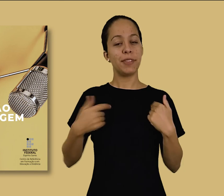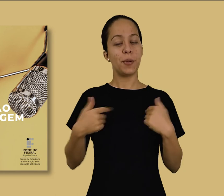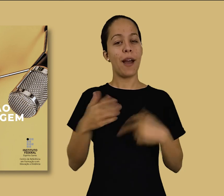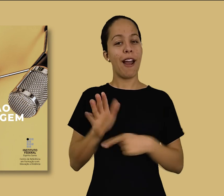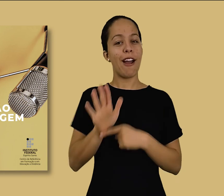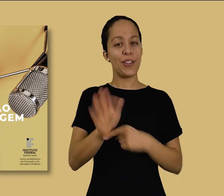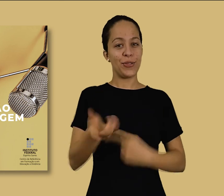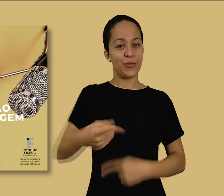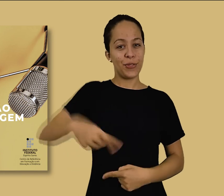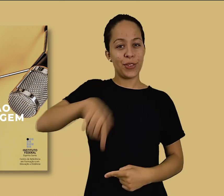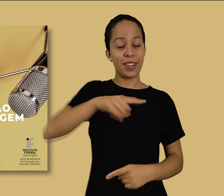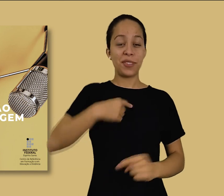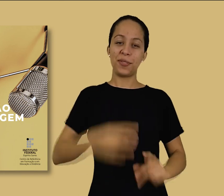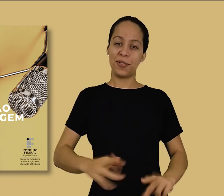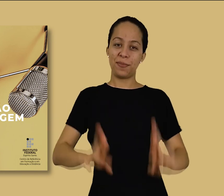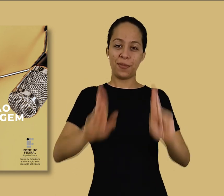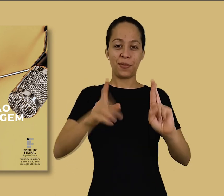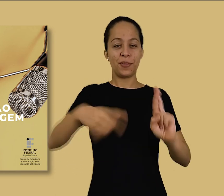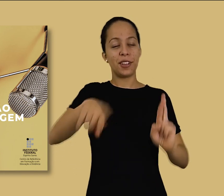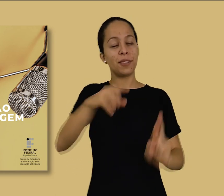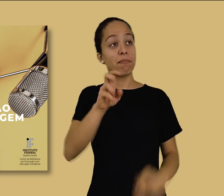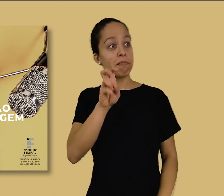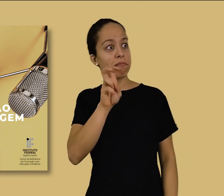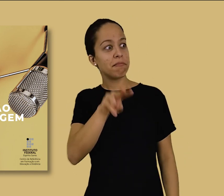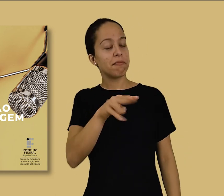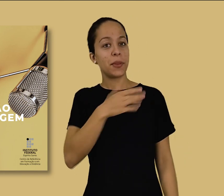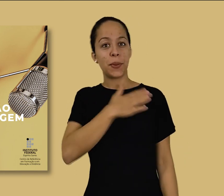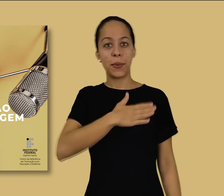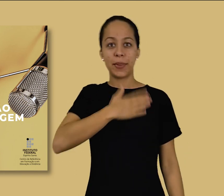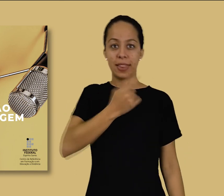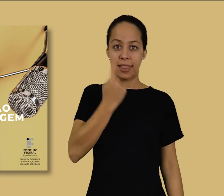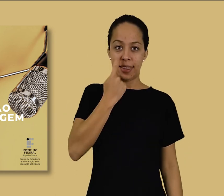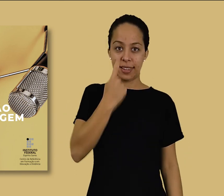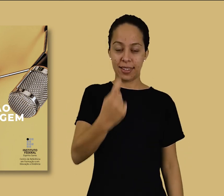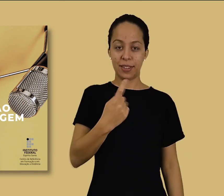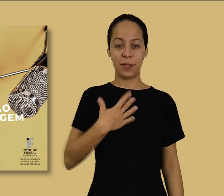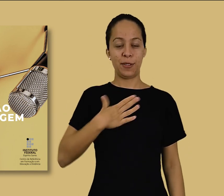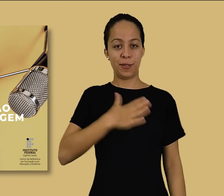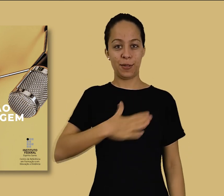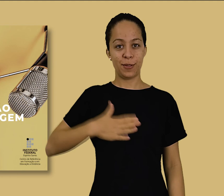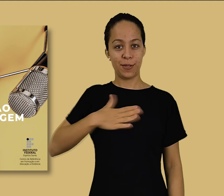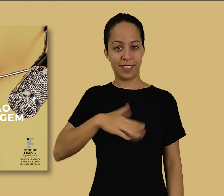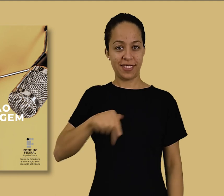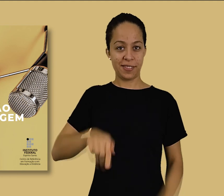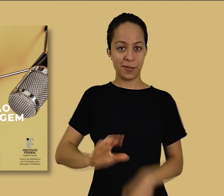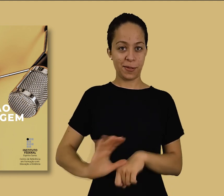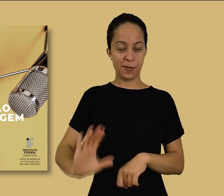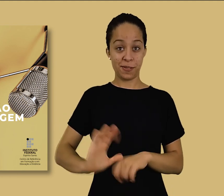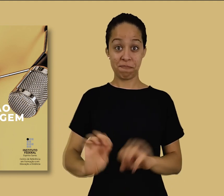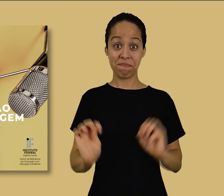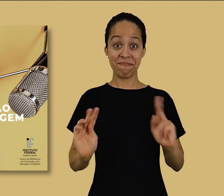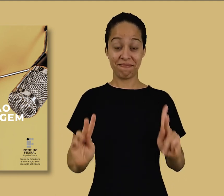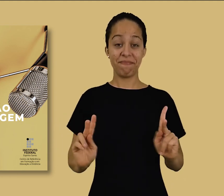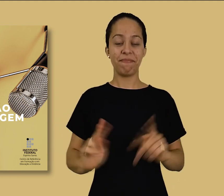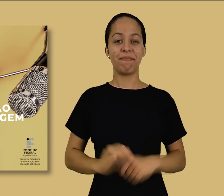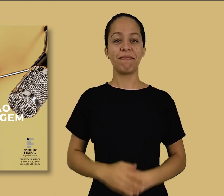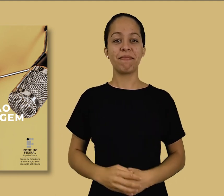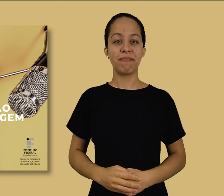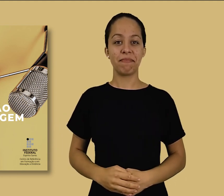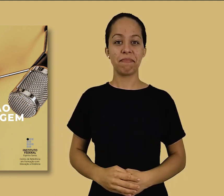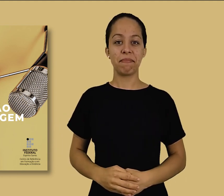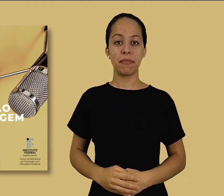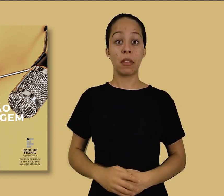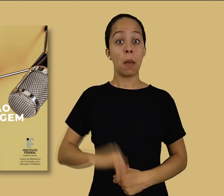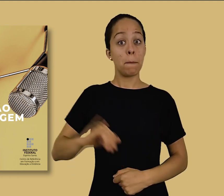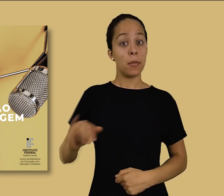muito interessante muito produtivo e muito prazerosa para todos nós Ok faça uso do